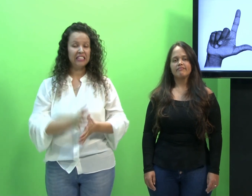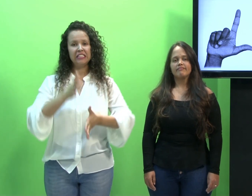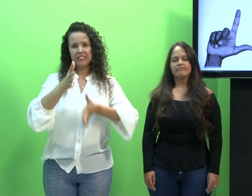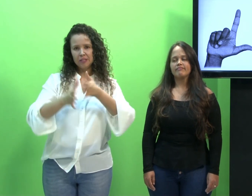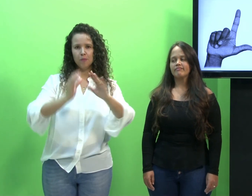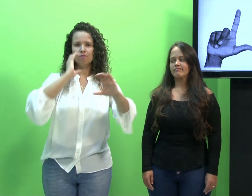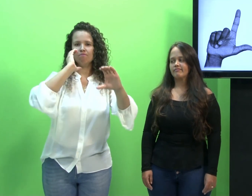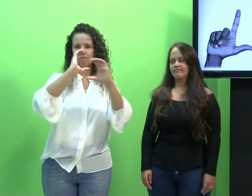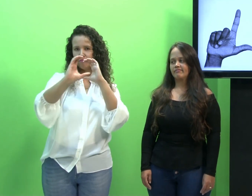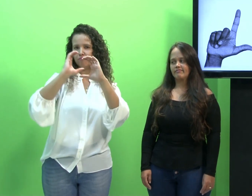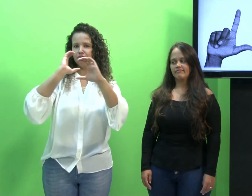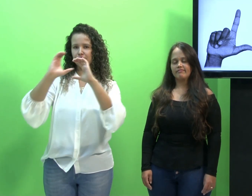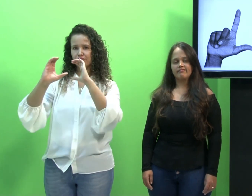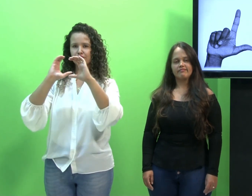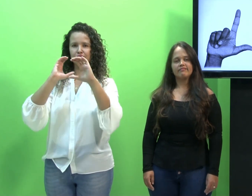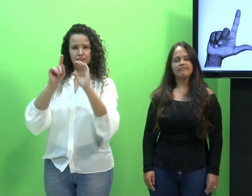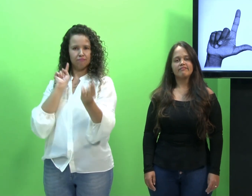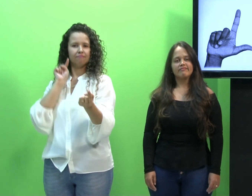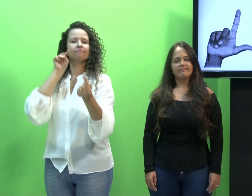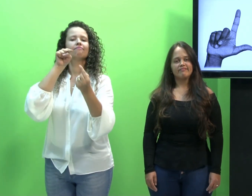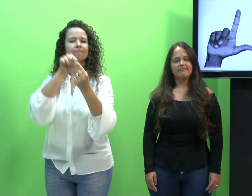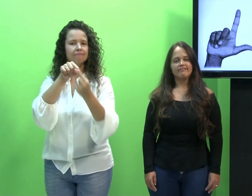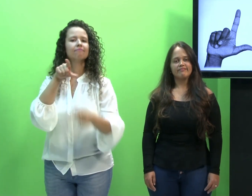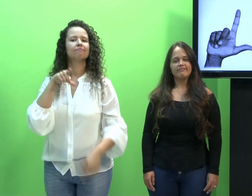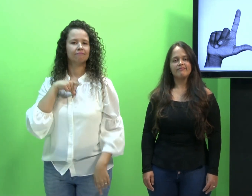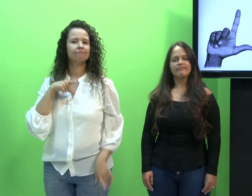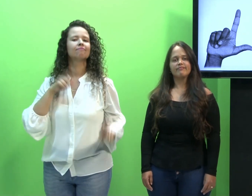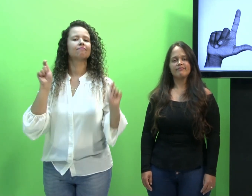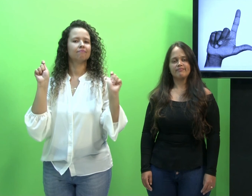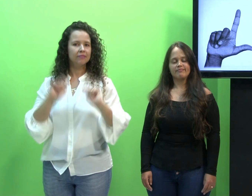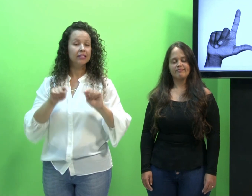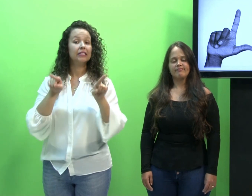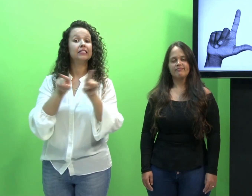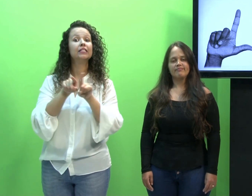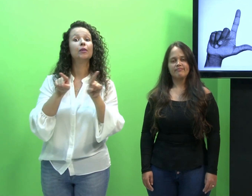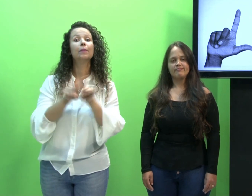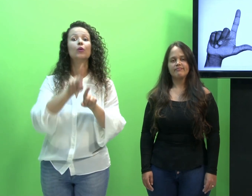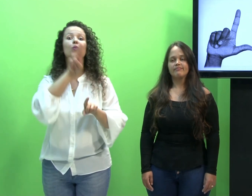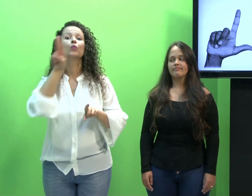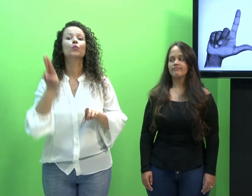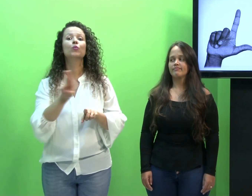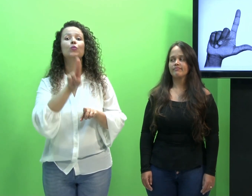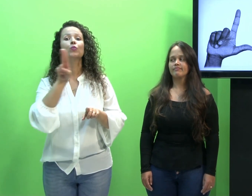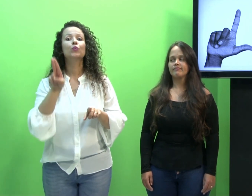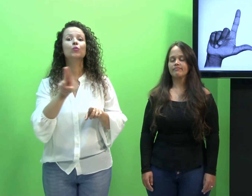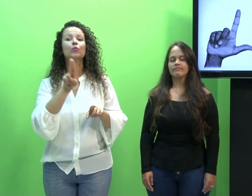de comunicação objetiva e de utilização corrente das